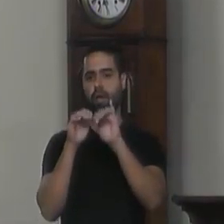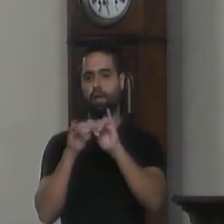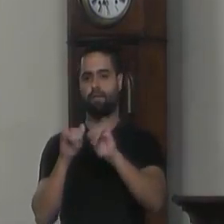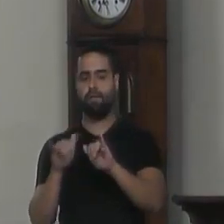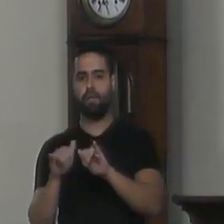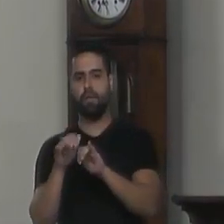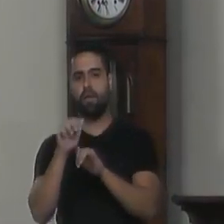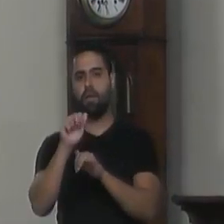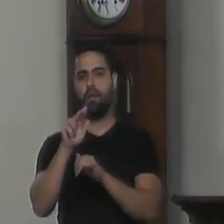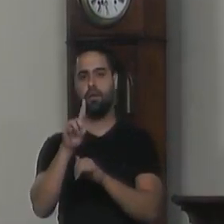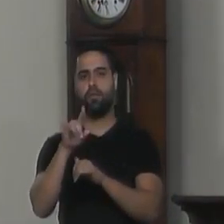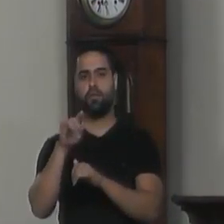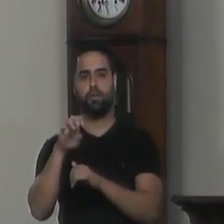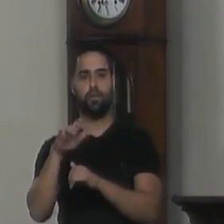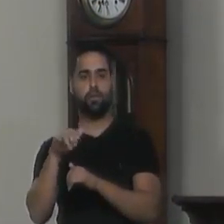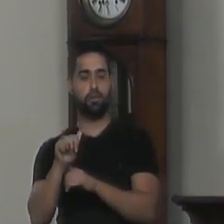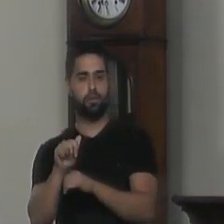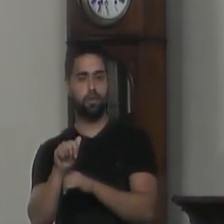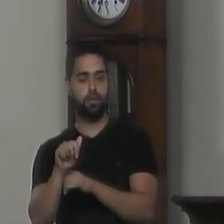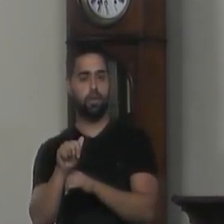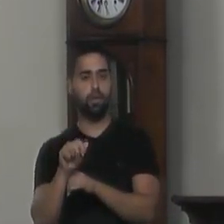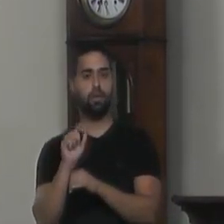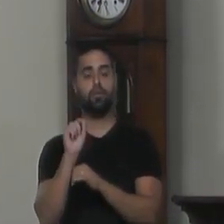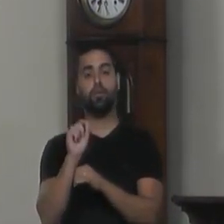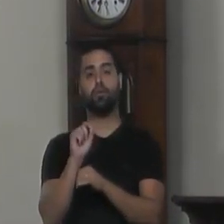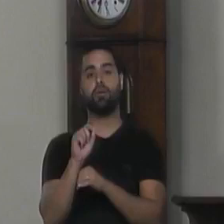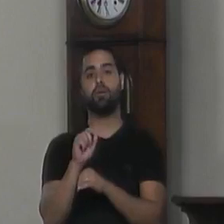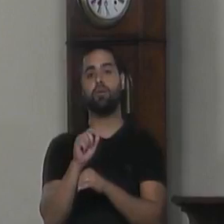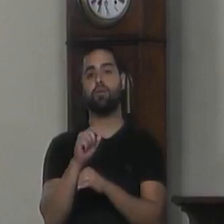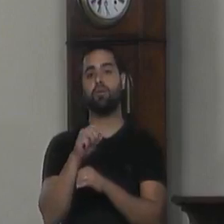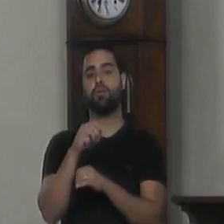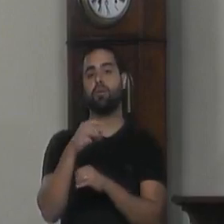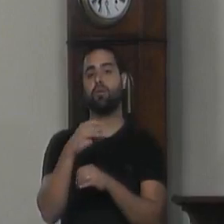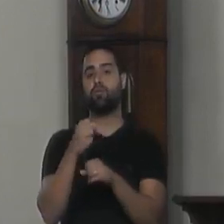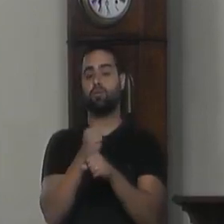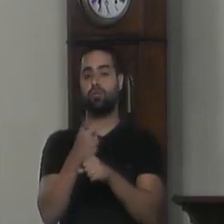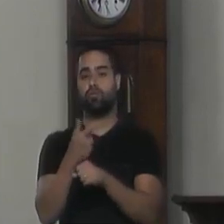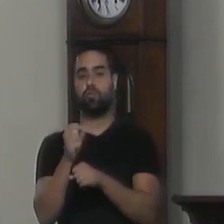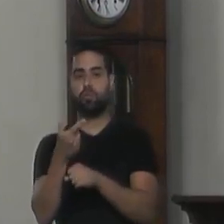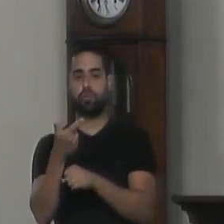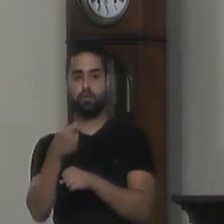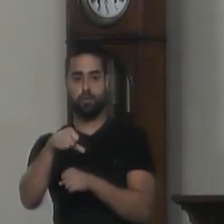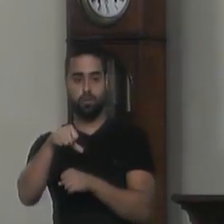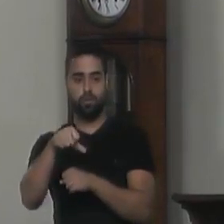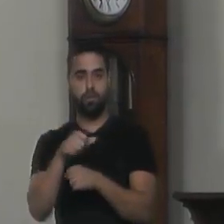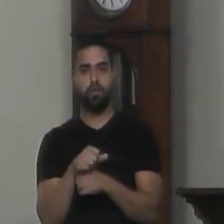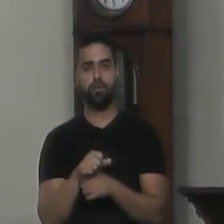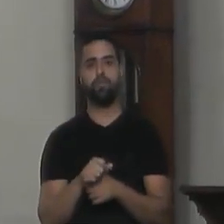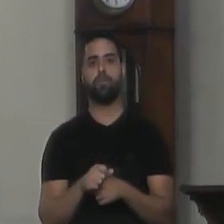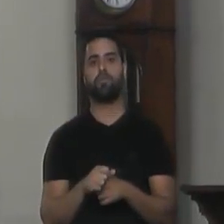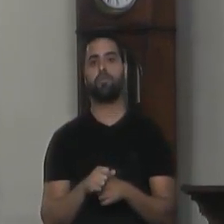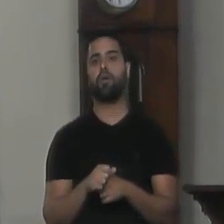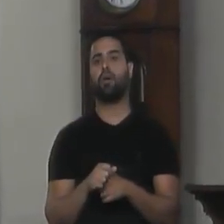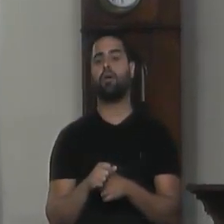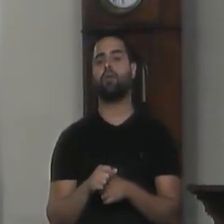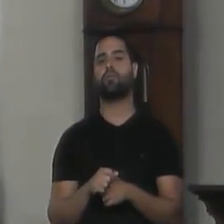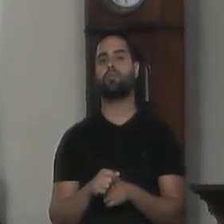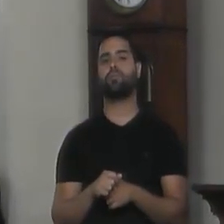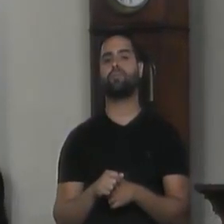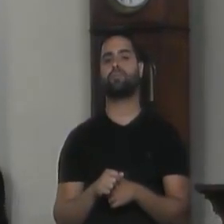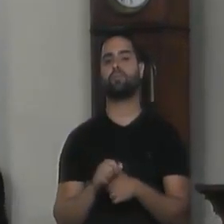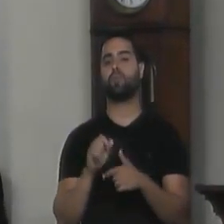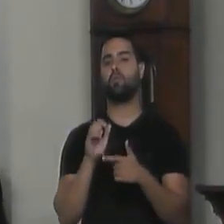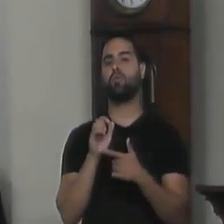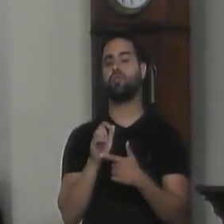pública. Essa audiência é referente ao terceiro quadrimestre de 2019, para apresentar